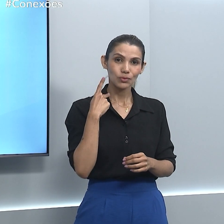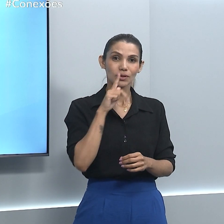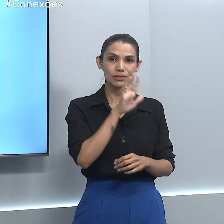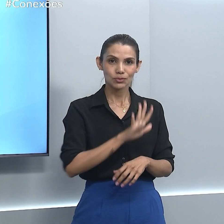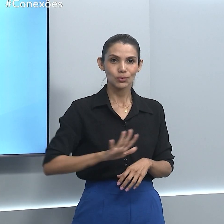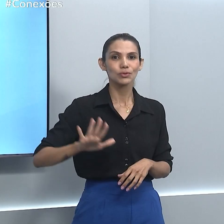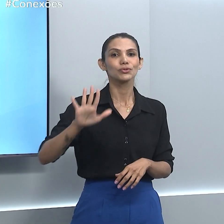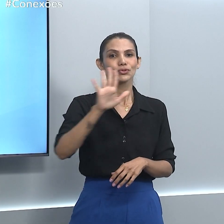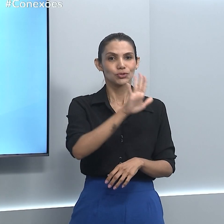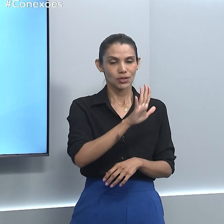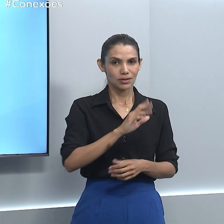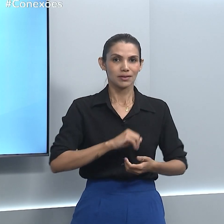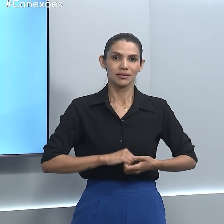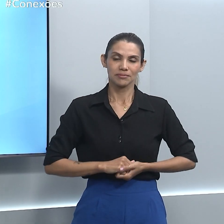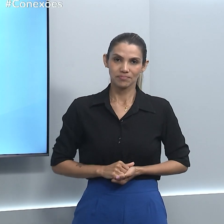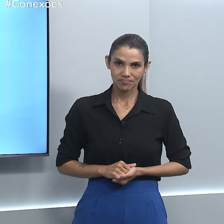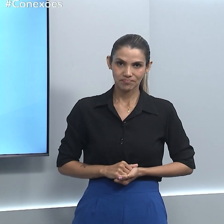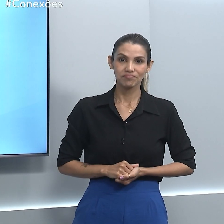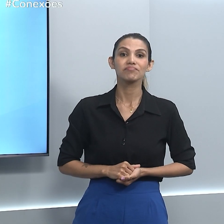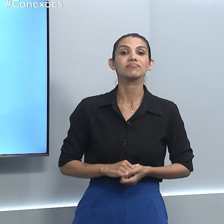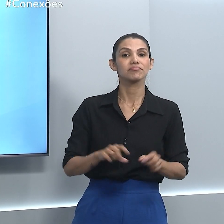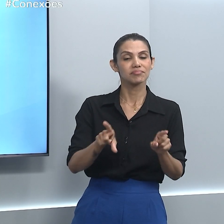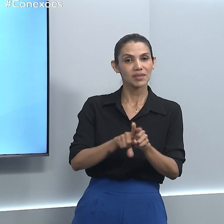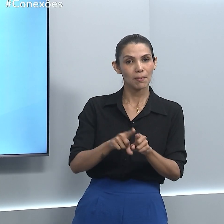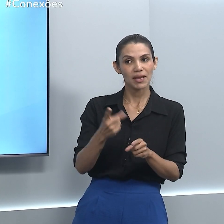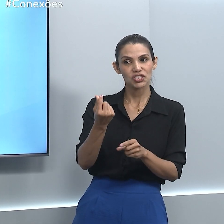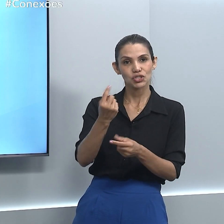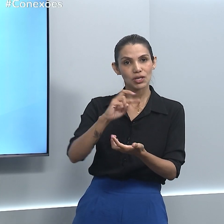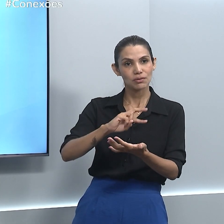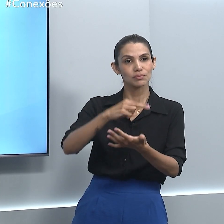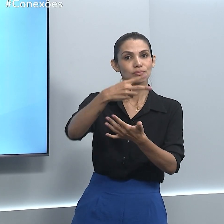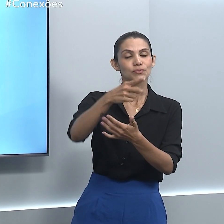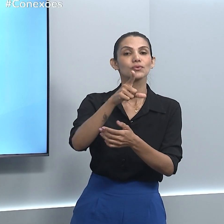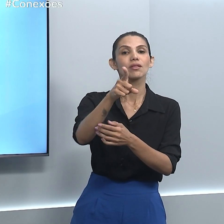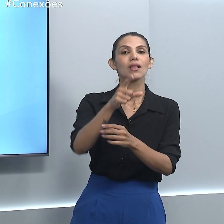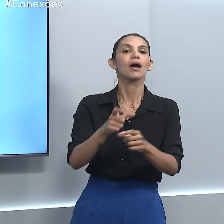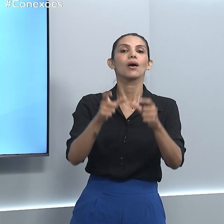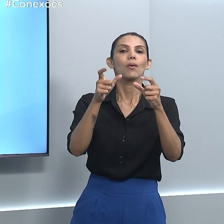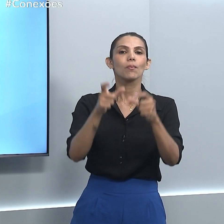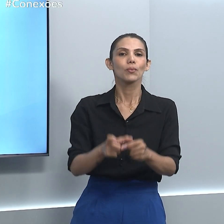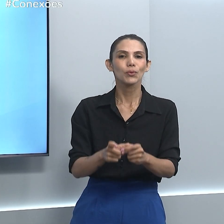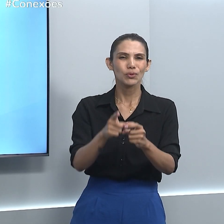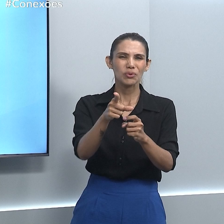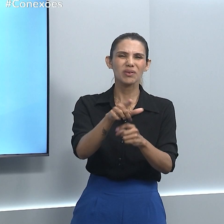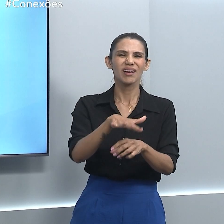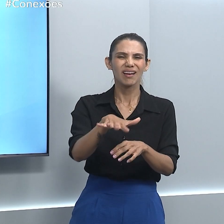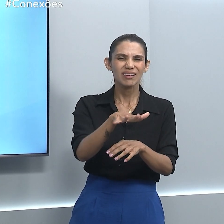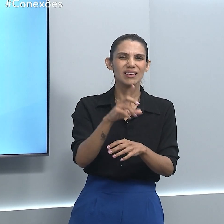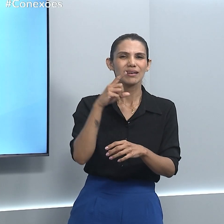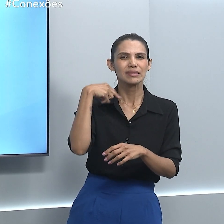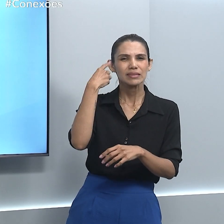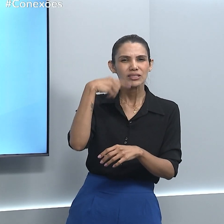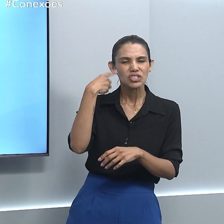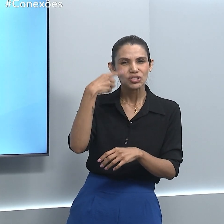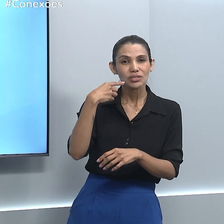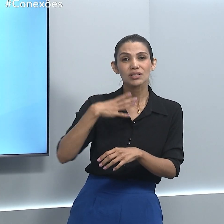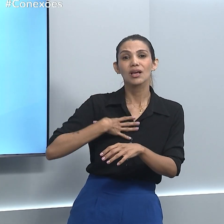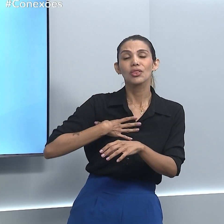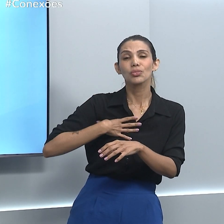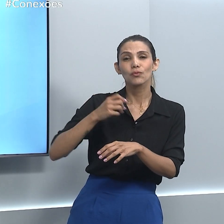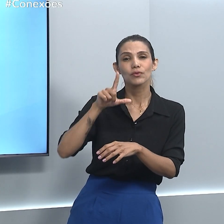Antônio Ribeiro de Oliveira Filho, e também para o escritório de advocacia de um filho